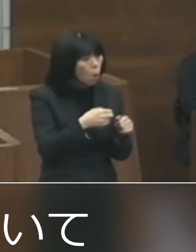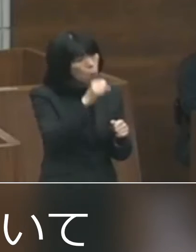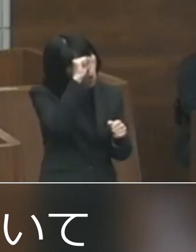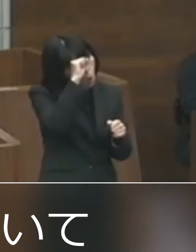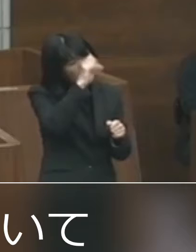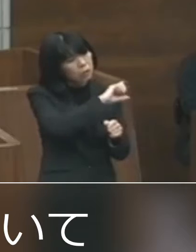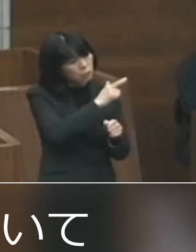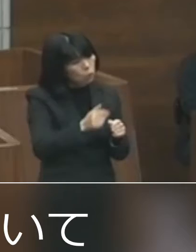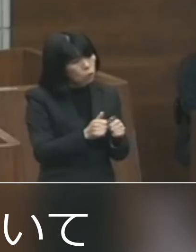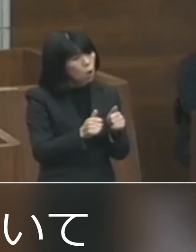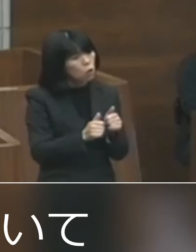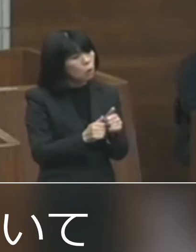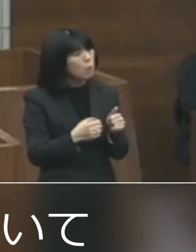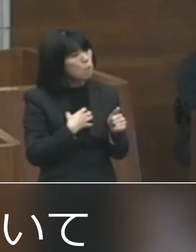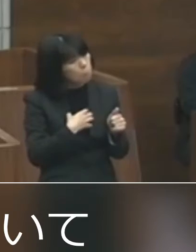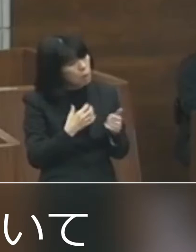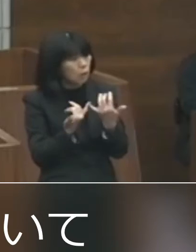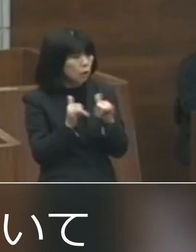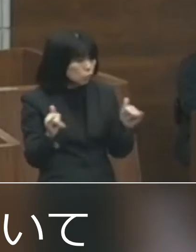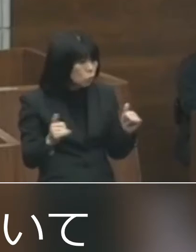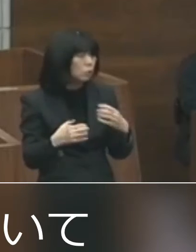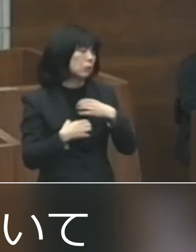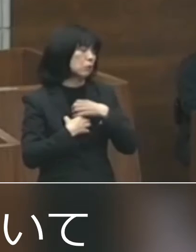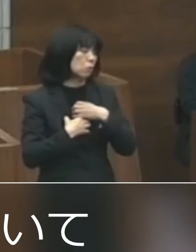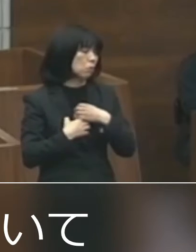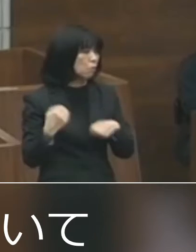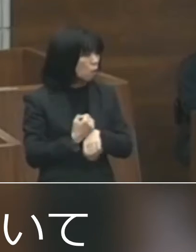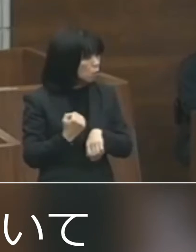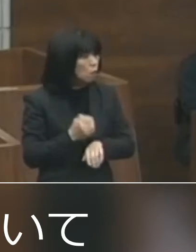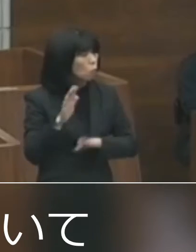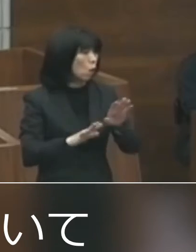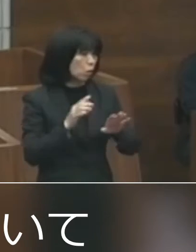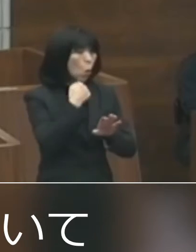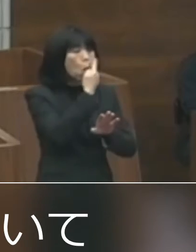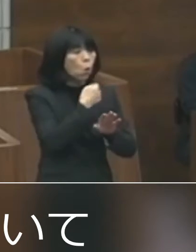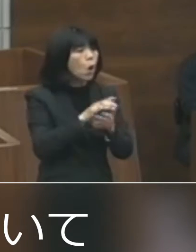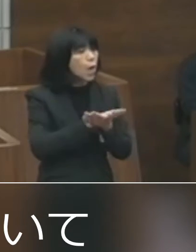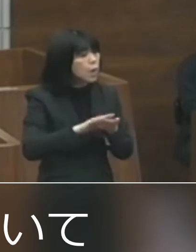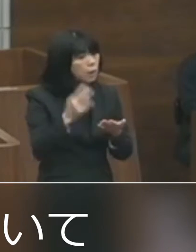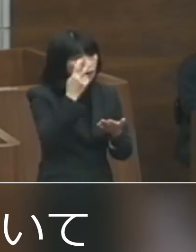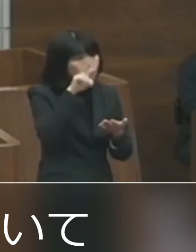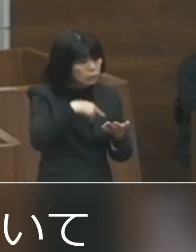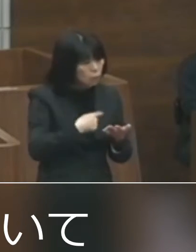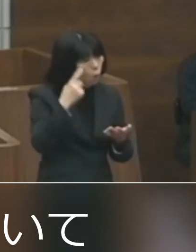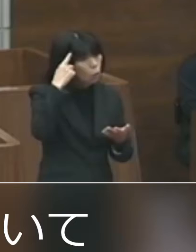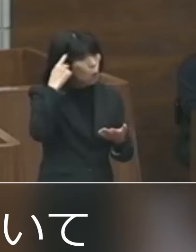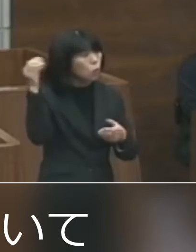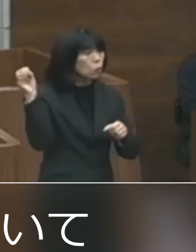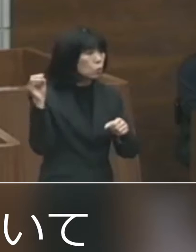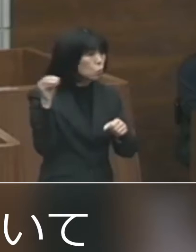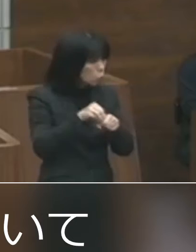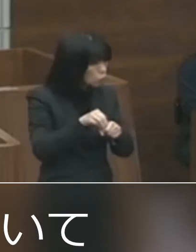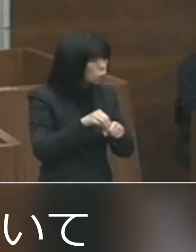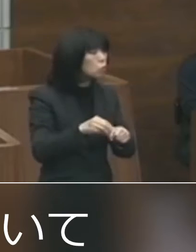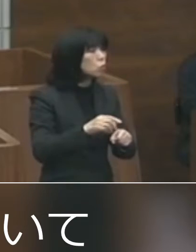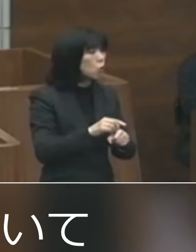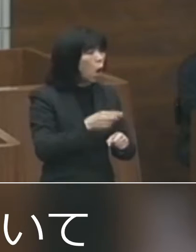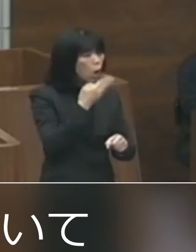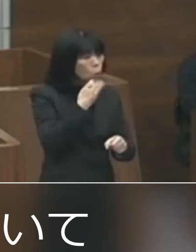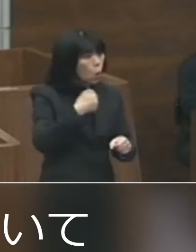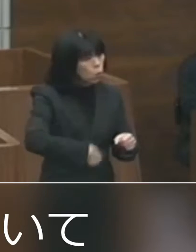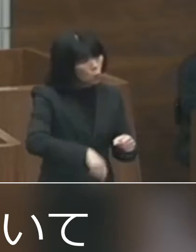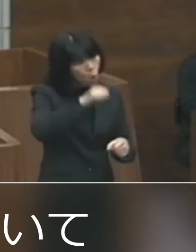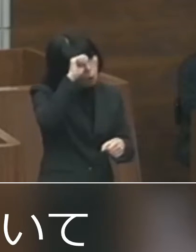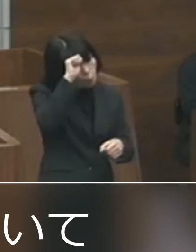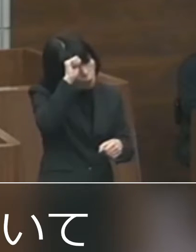ほど深刻な状況にあること、口腔衛生管理と脳卒中や糖尿病などの生活習慣病